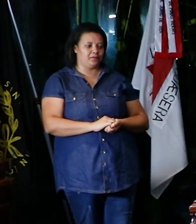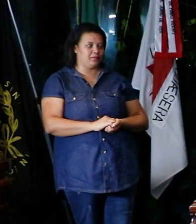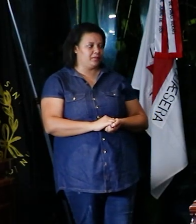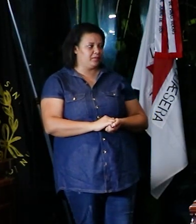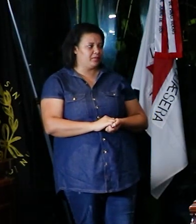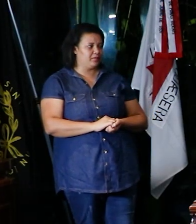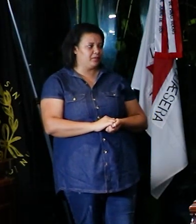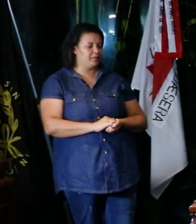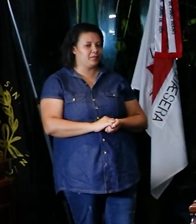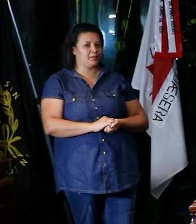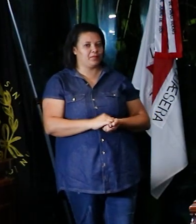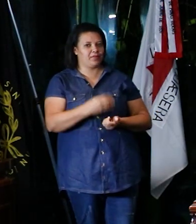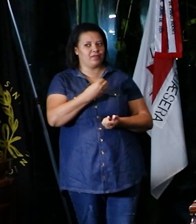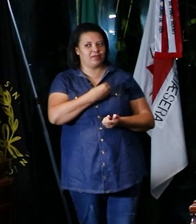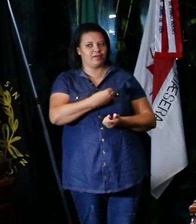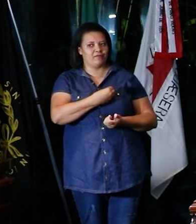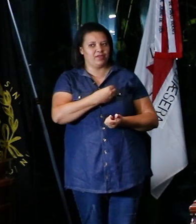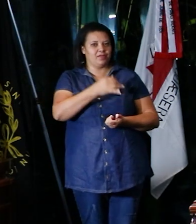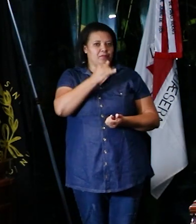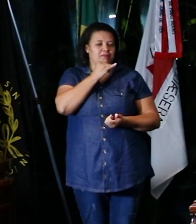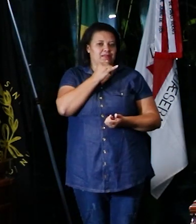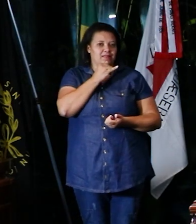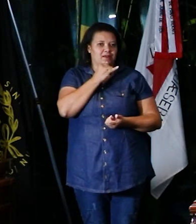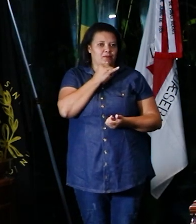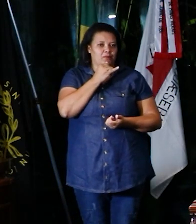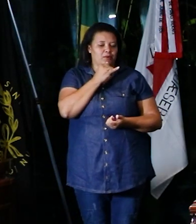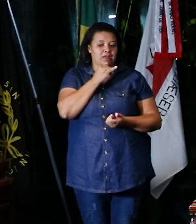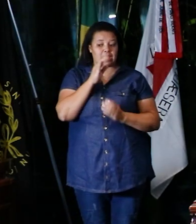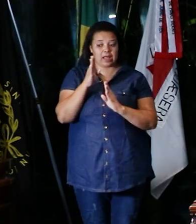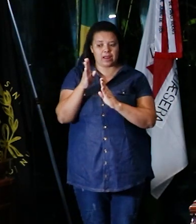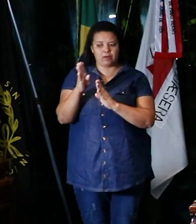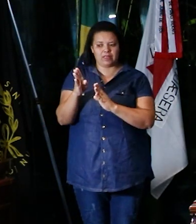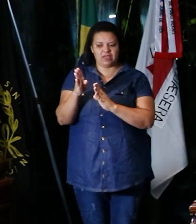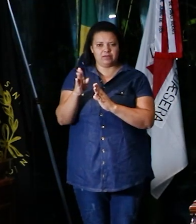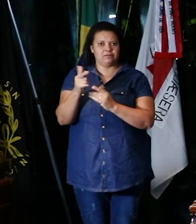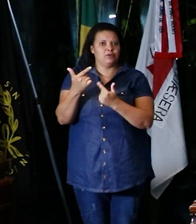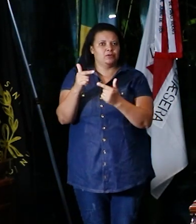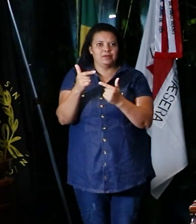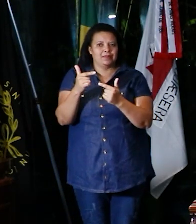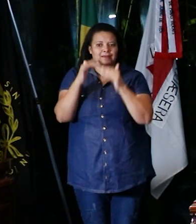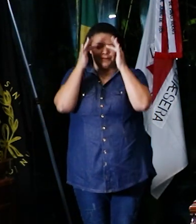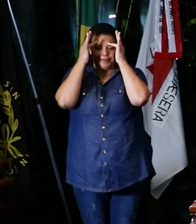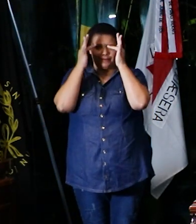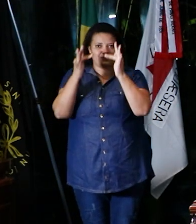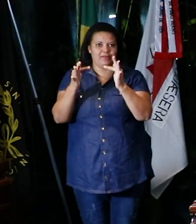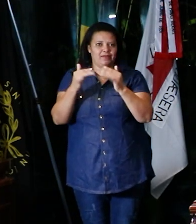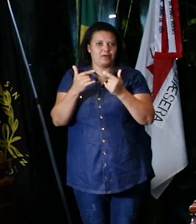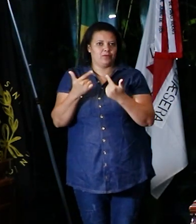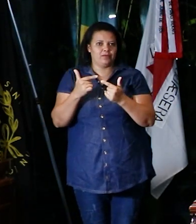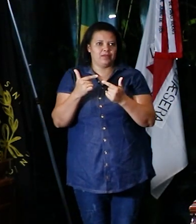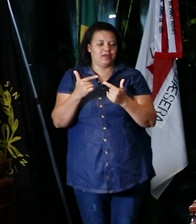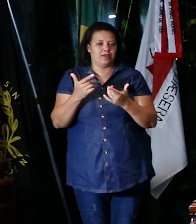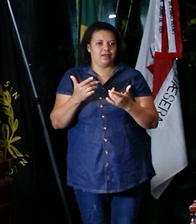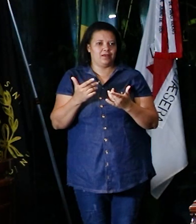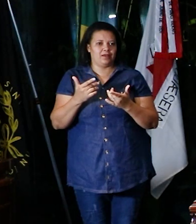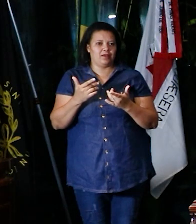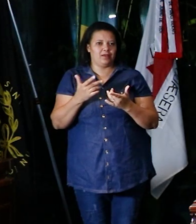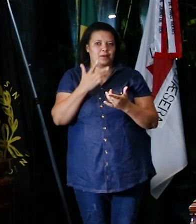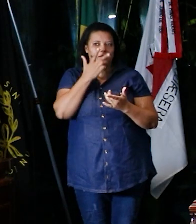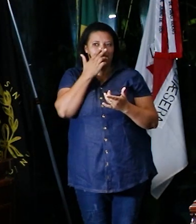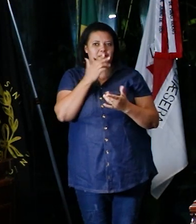Na vida amorosa, por exemplo, a lealdade passava longe, muito longe